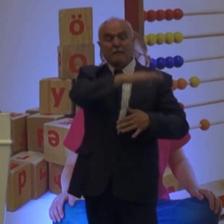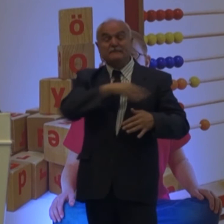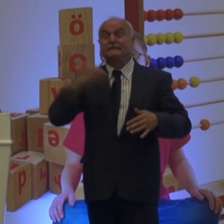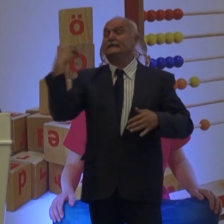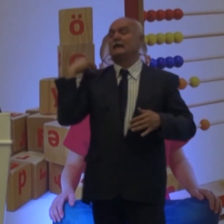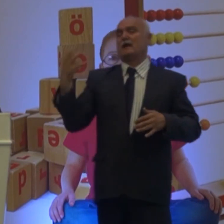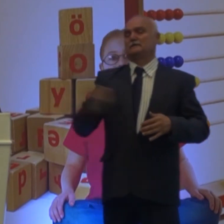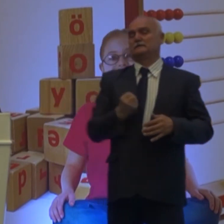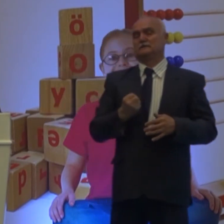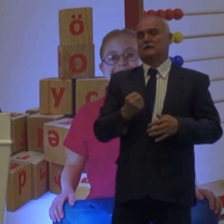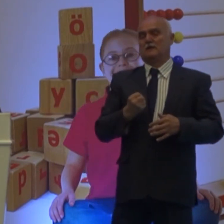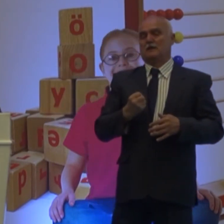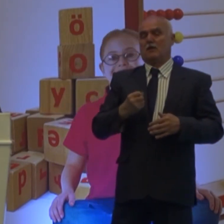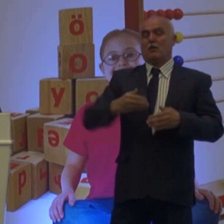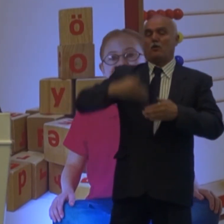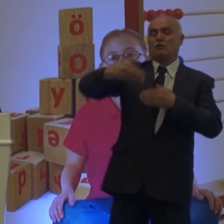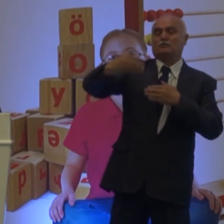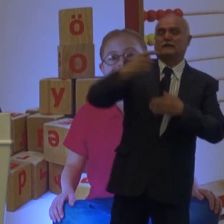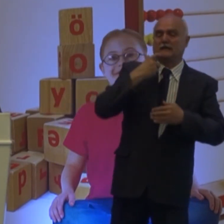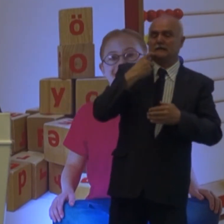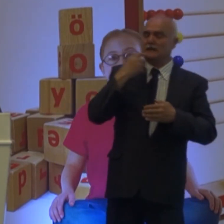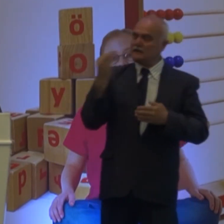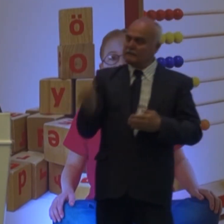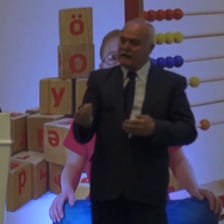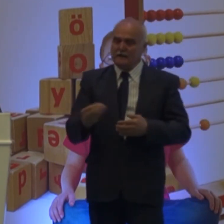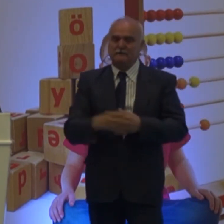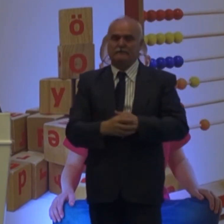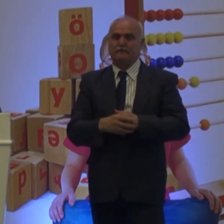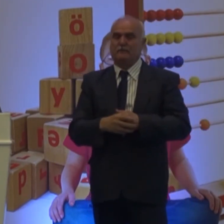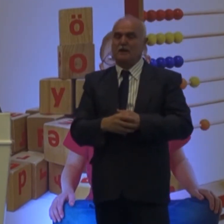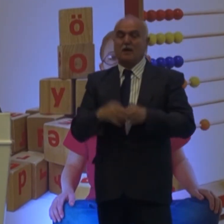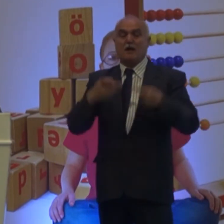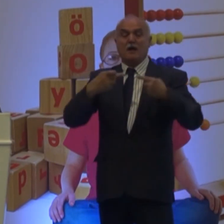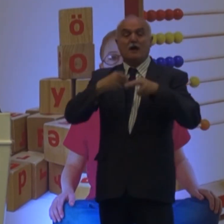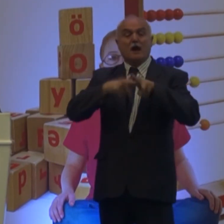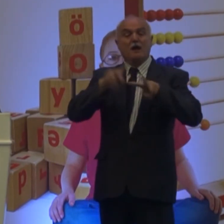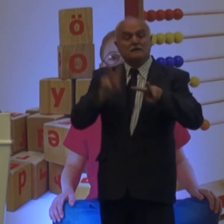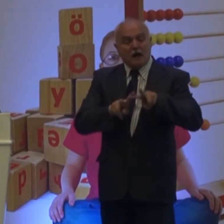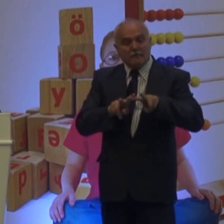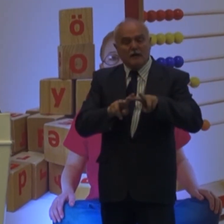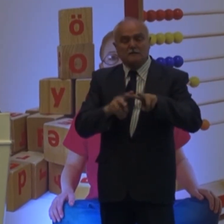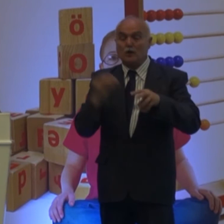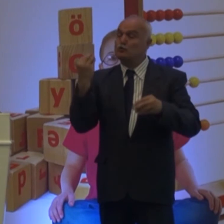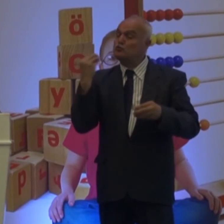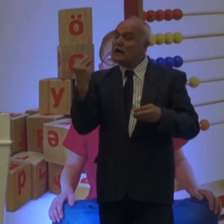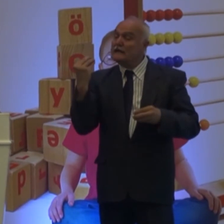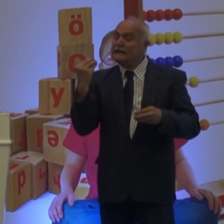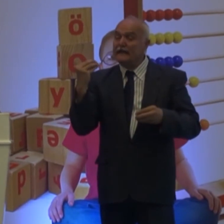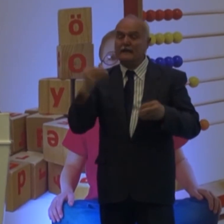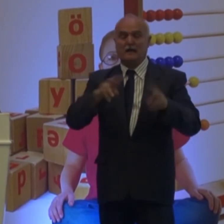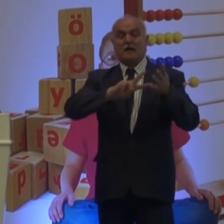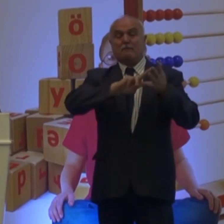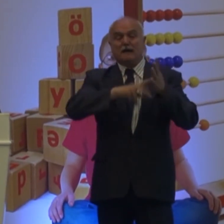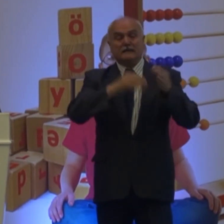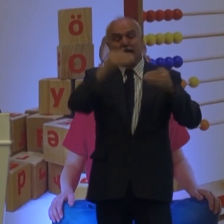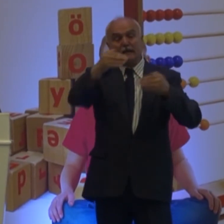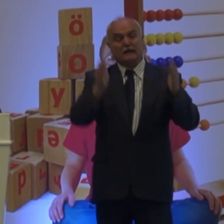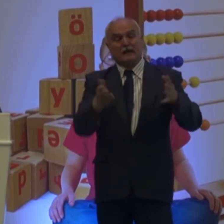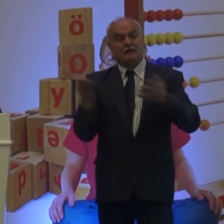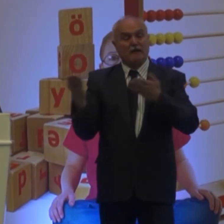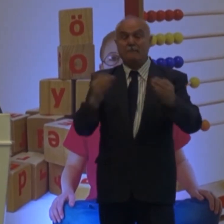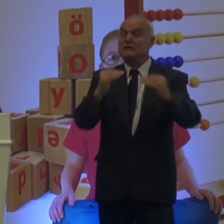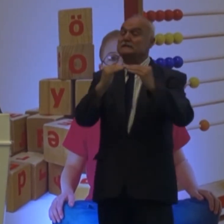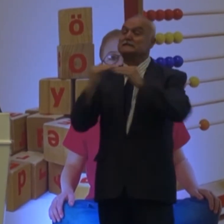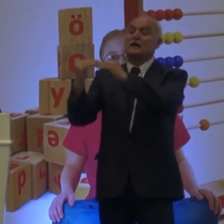yeniledik. Önümüzdeki yıldan itibaren RAM'larımızda yepyeni tanılama araçlarıyla karşılaşacağız ve